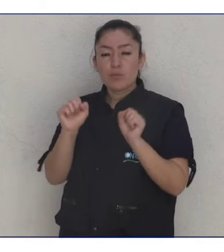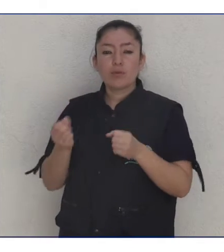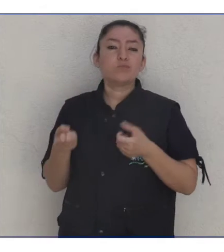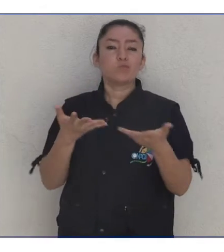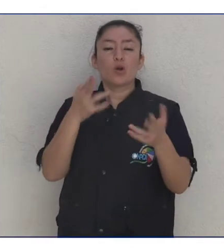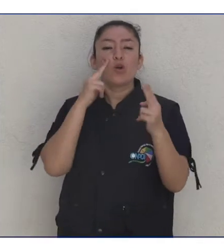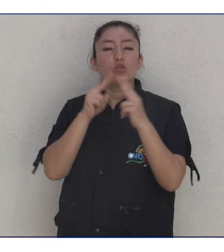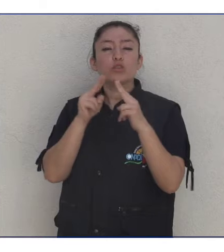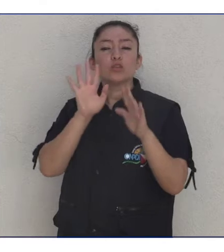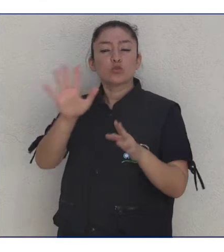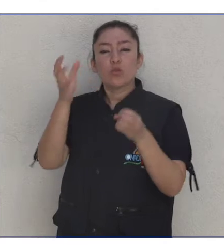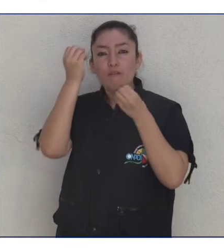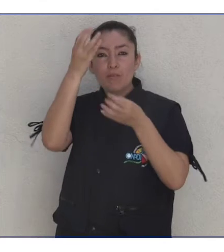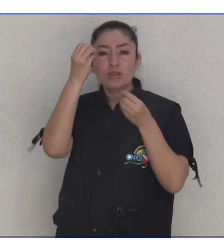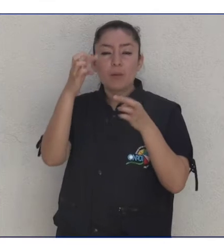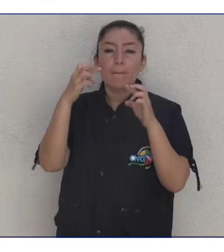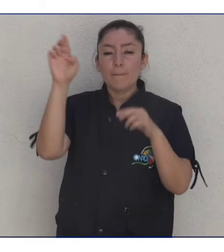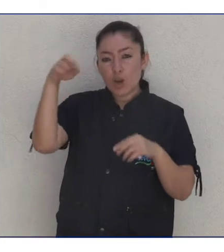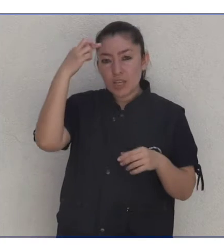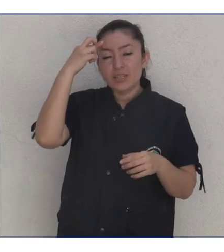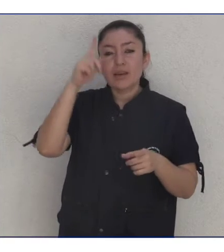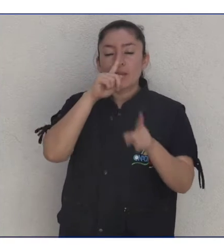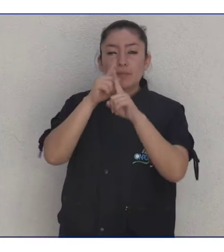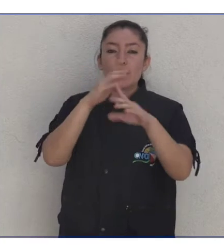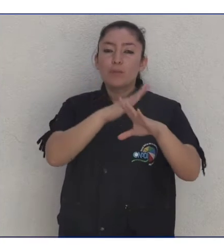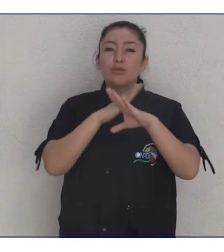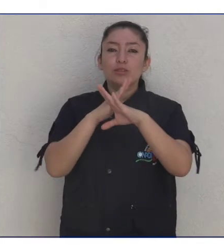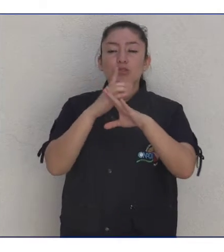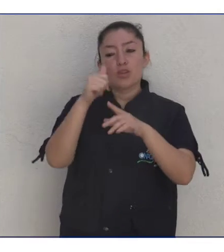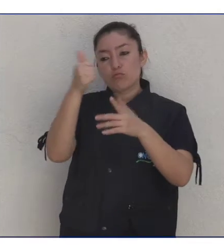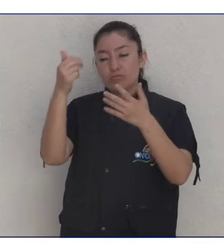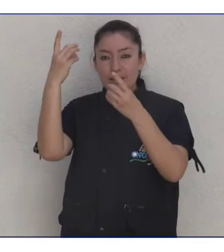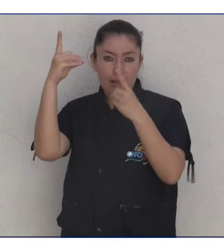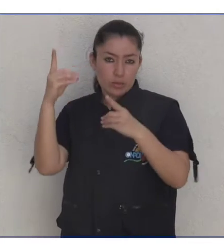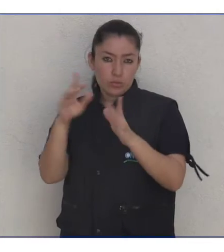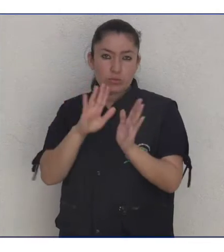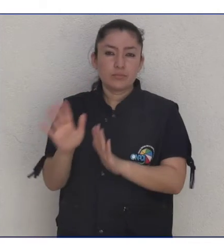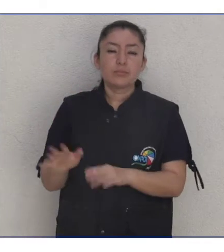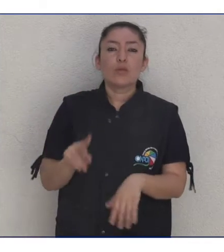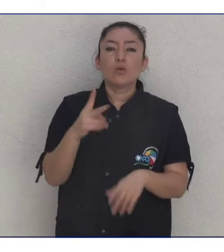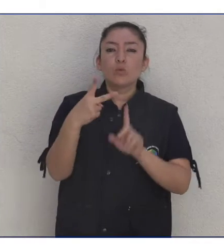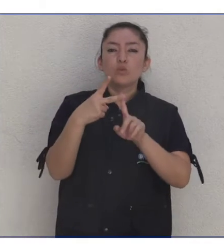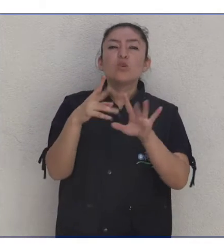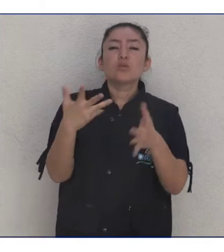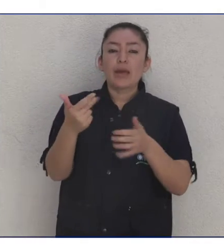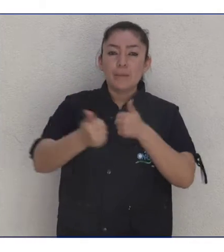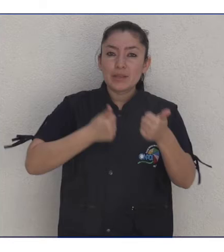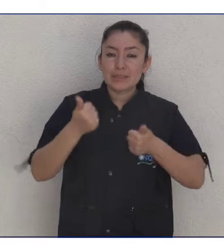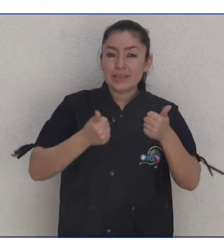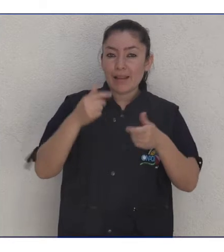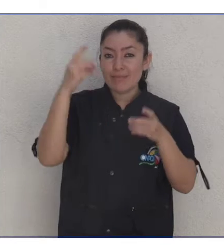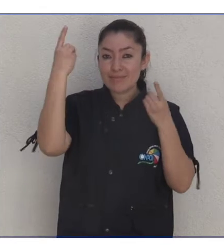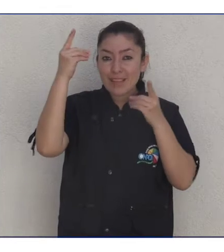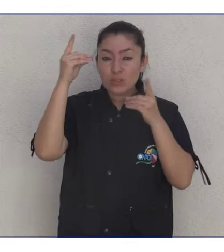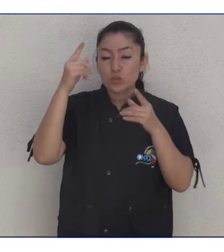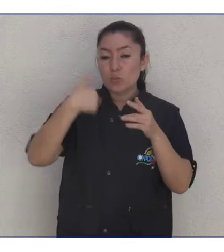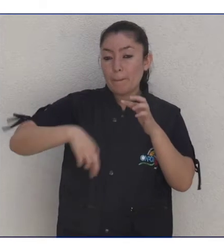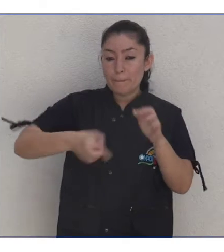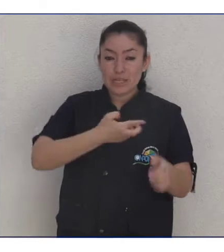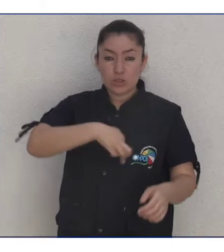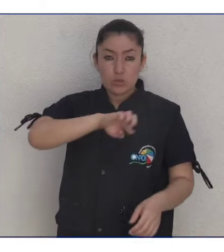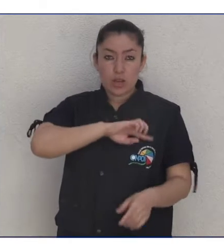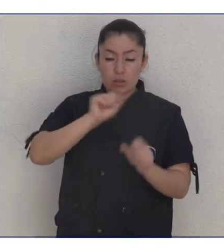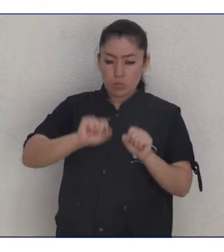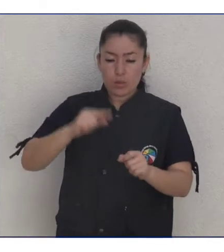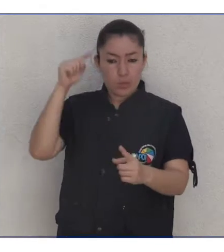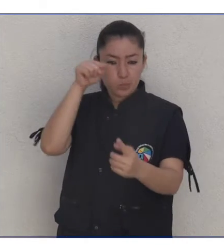conocer información sobre sus políticas en relación con la protección de tales datos. 2. Administrar datos personales solo cuando